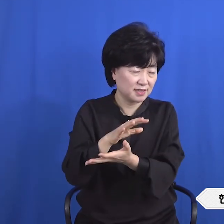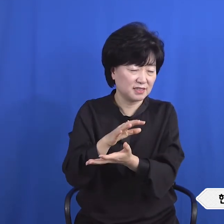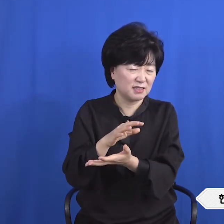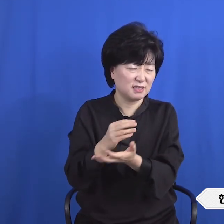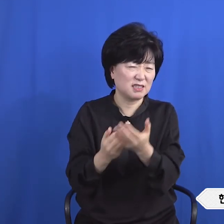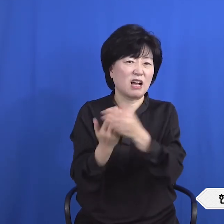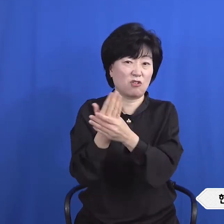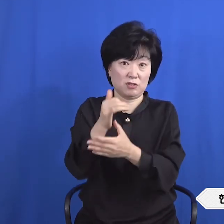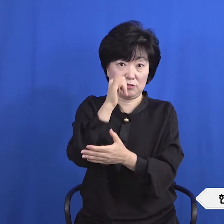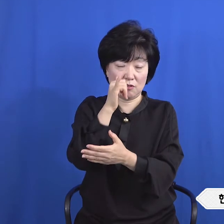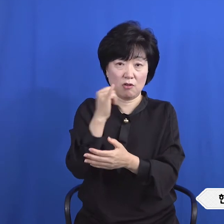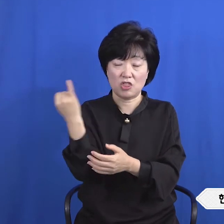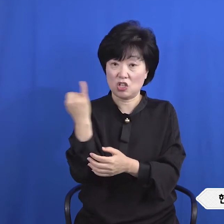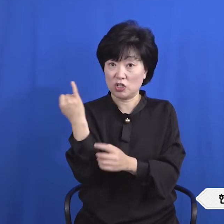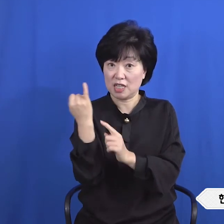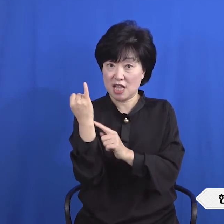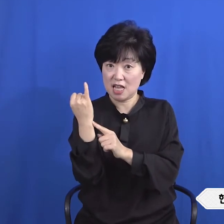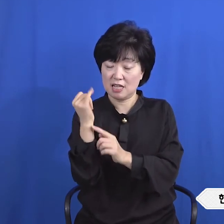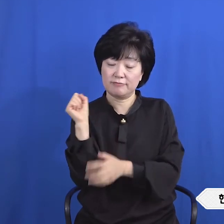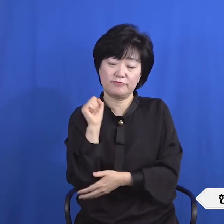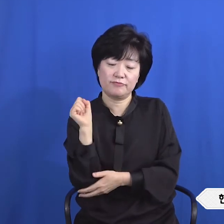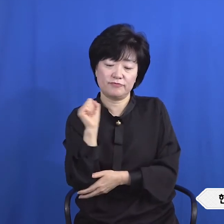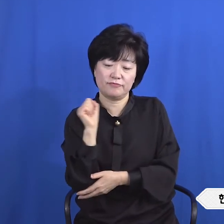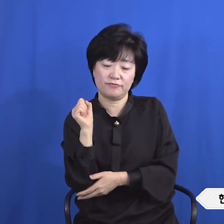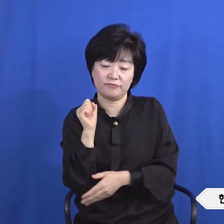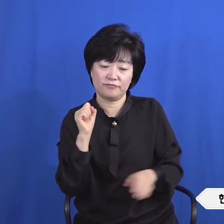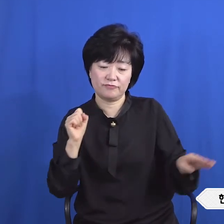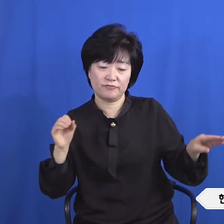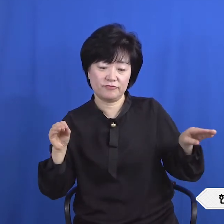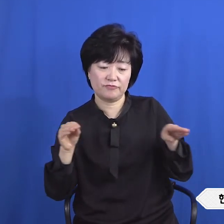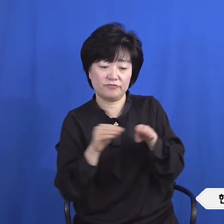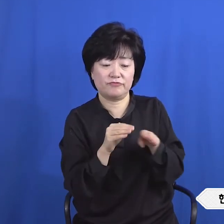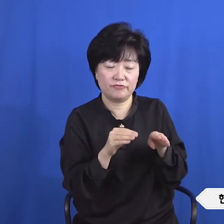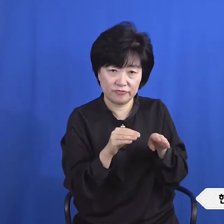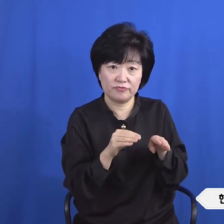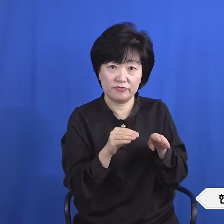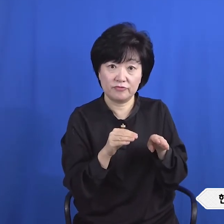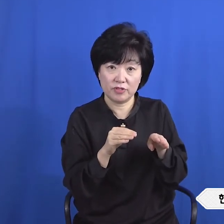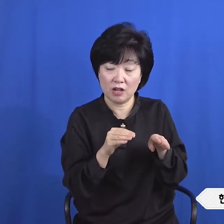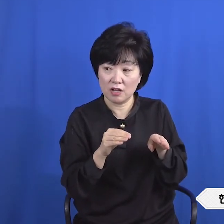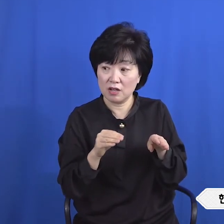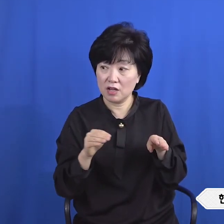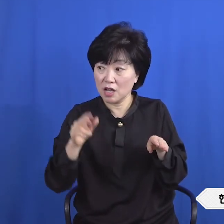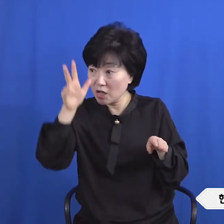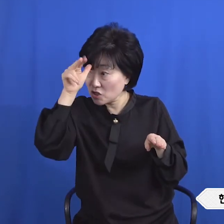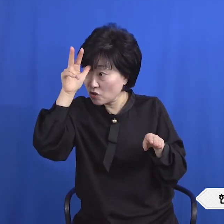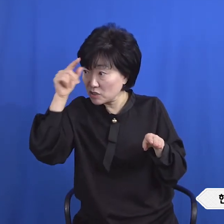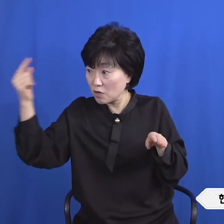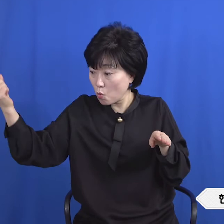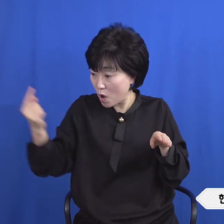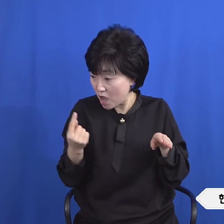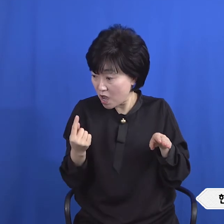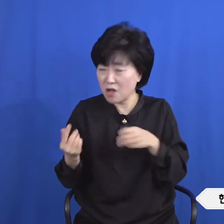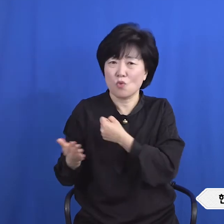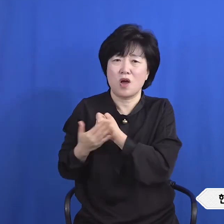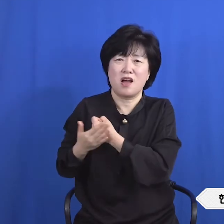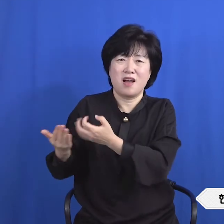여자분이 접촉사고를 냈는데 마침 곁에 있던 경찰이 달려와서 뒤처리를